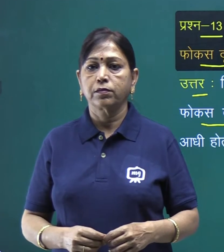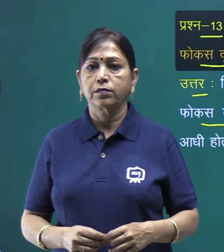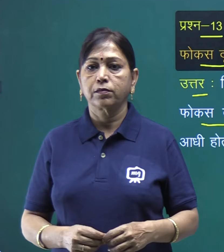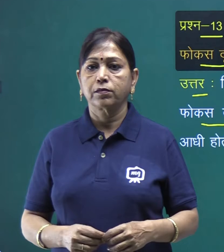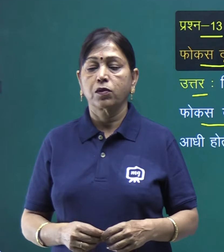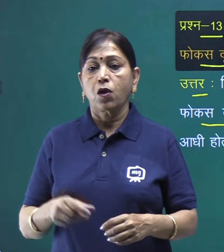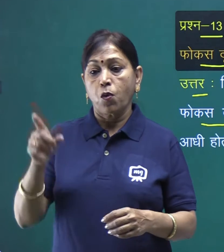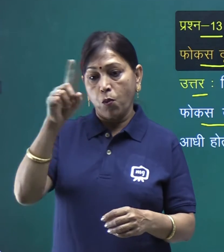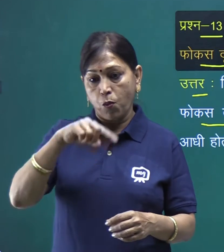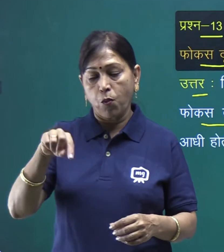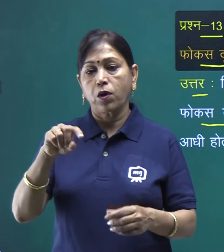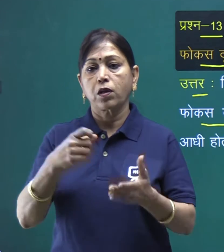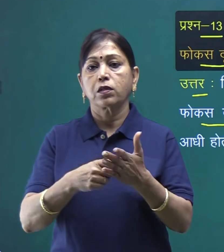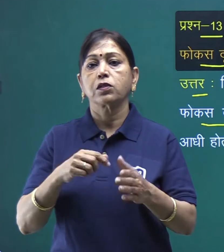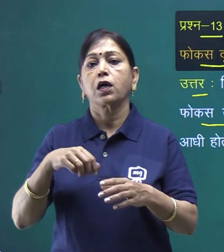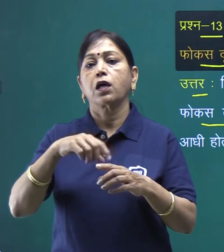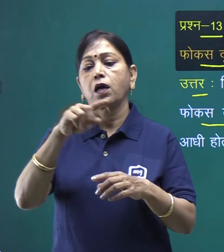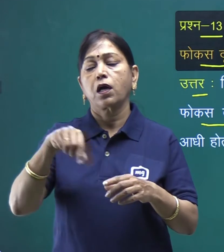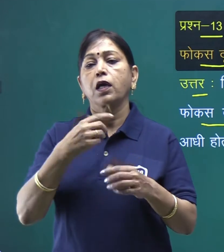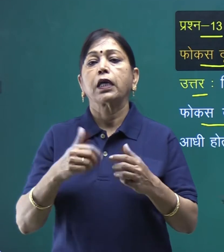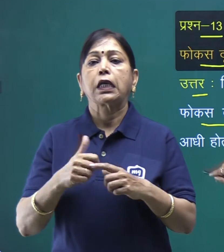वक्रता त्रिज्या की